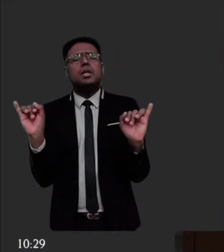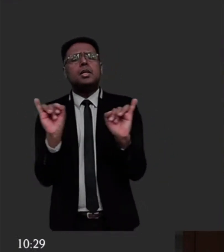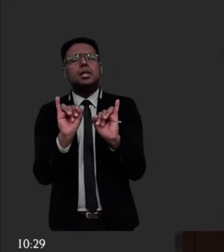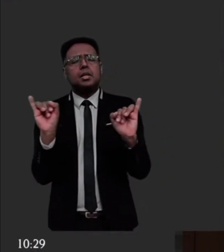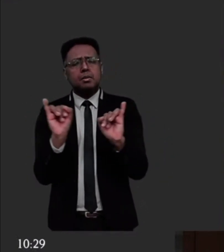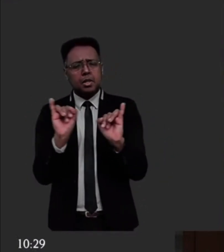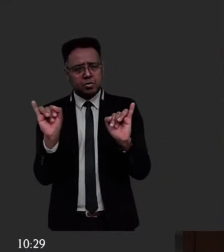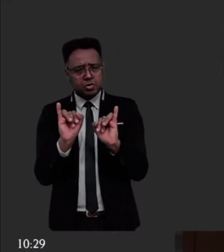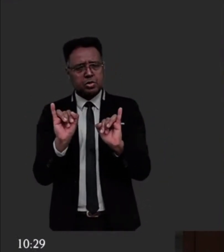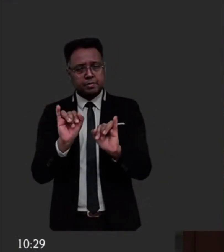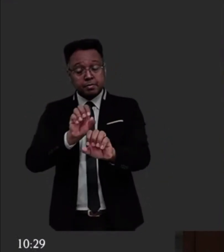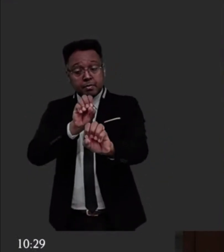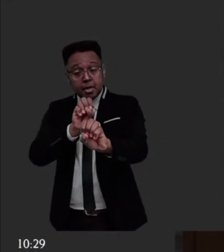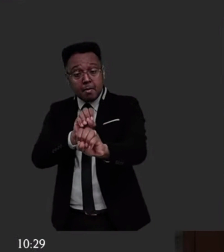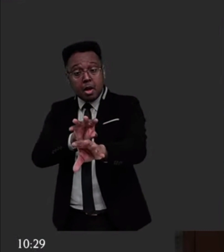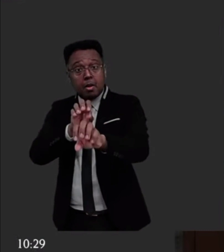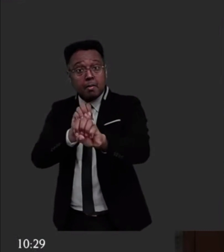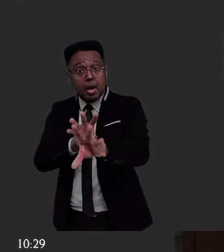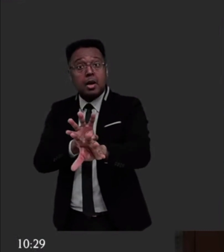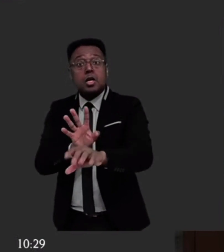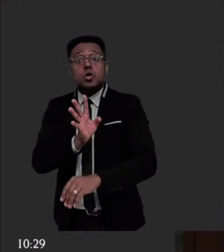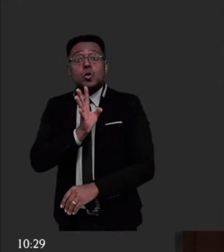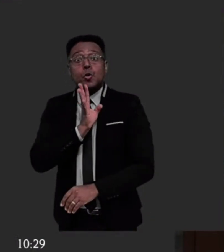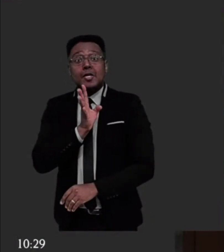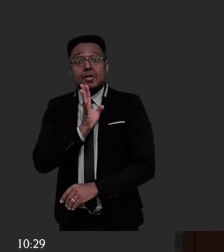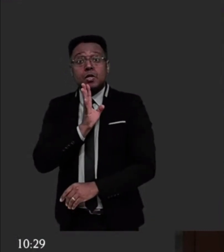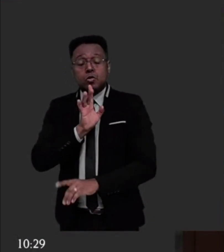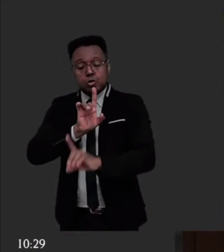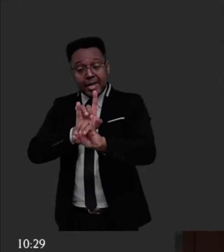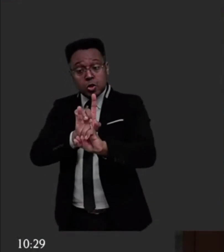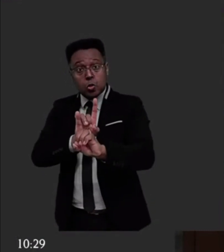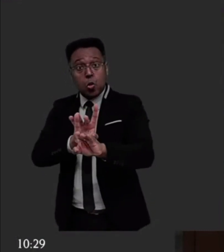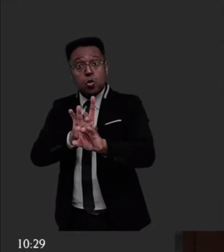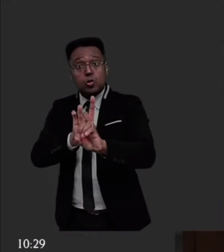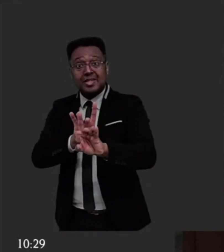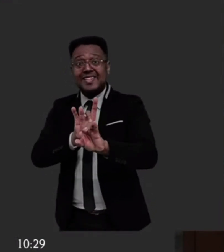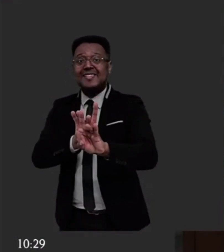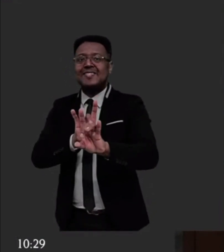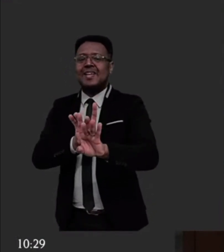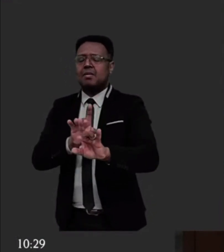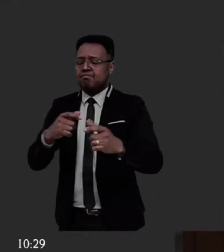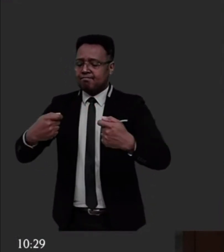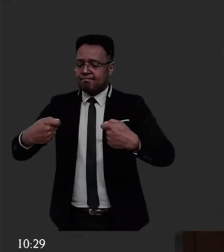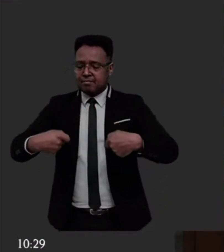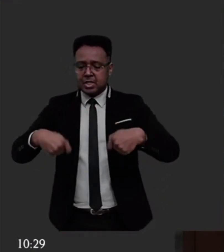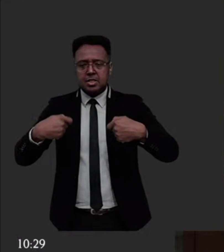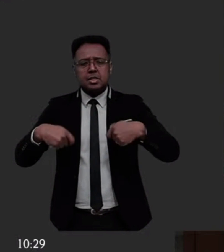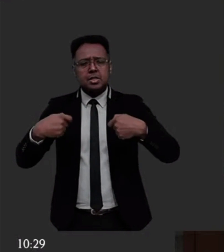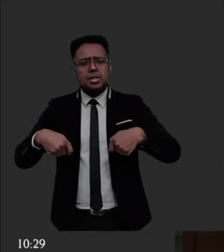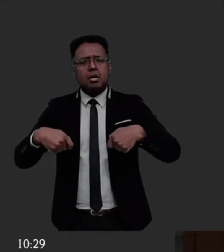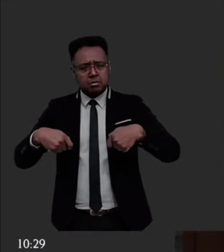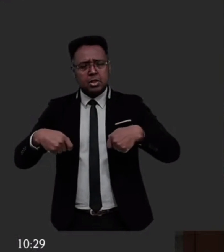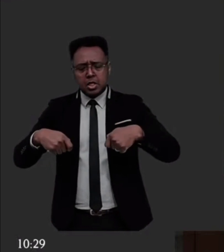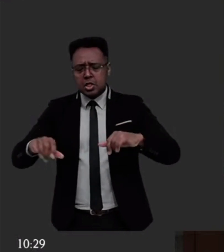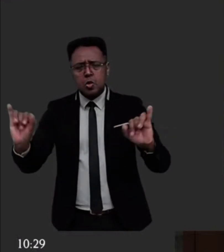e o conhecimento sobre as bases de nossa fé e doutrina devem ser levados ao pleno conhecimento de toda a